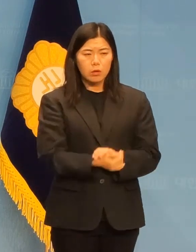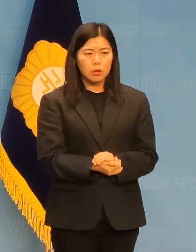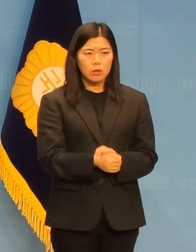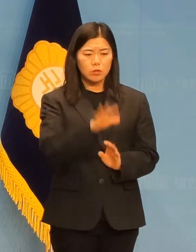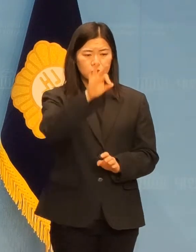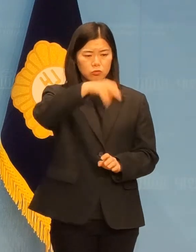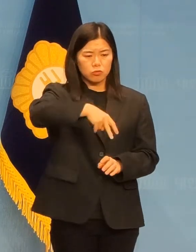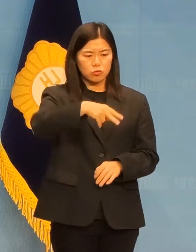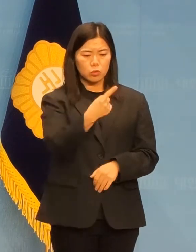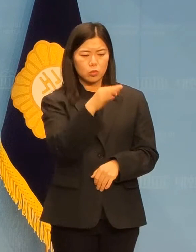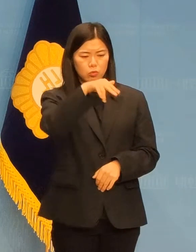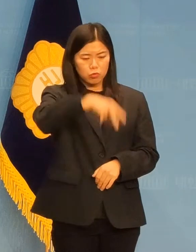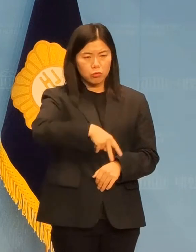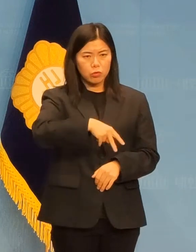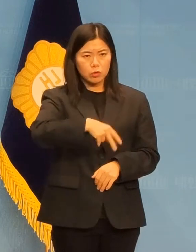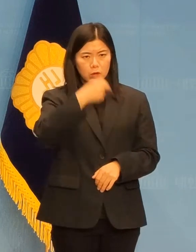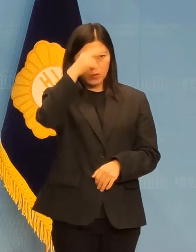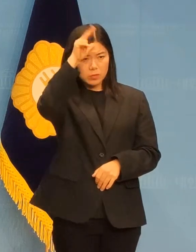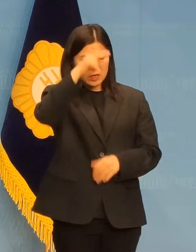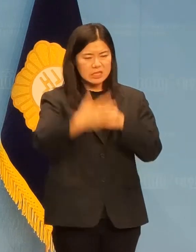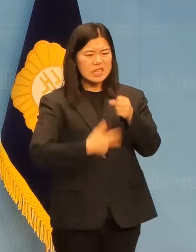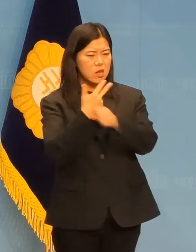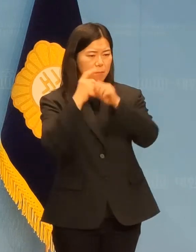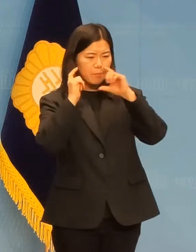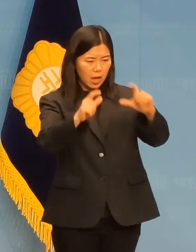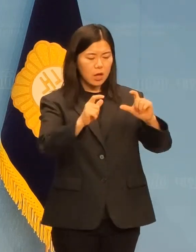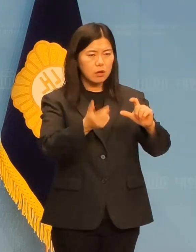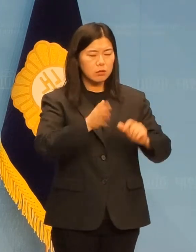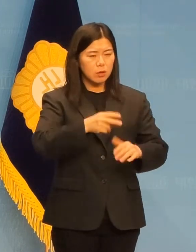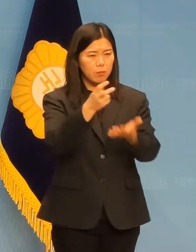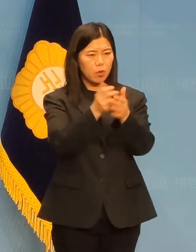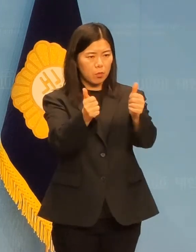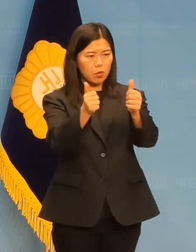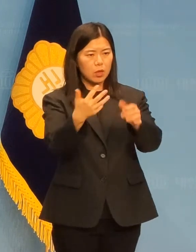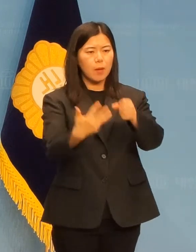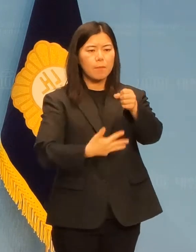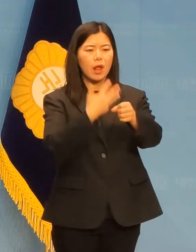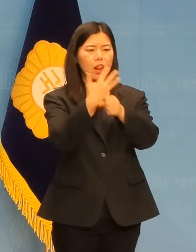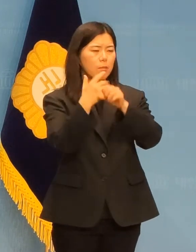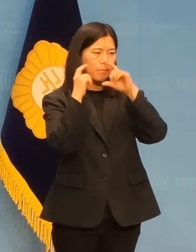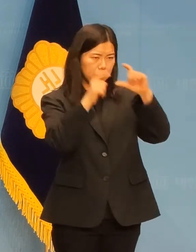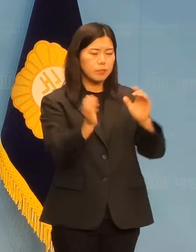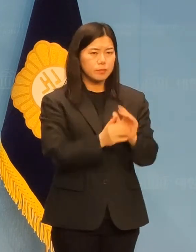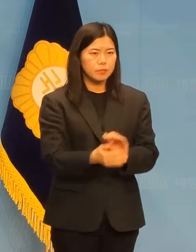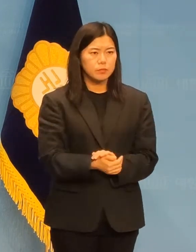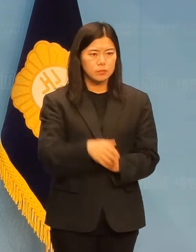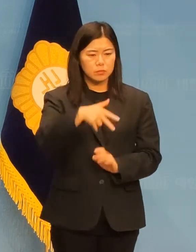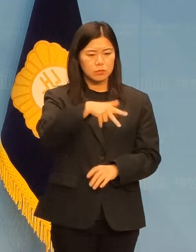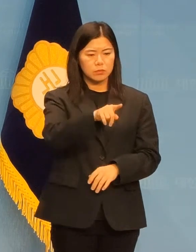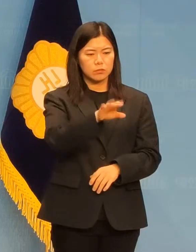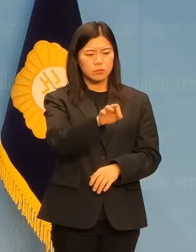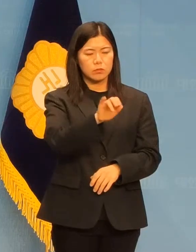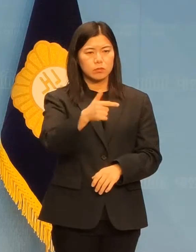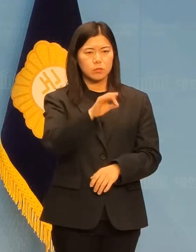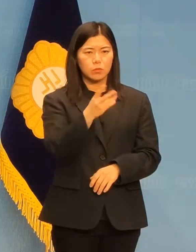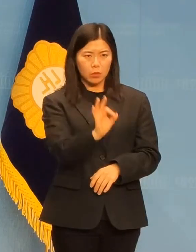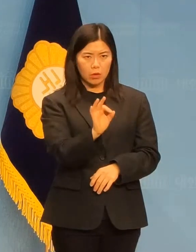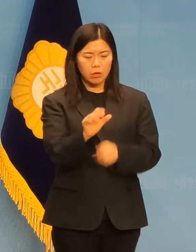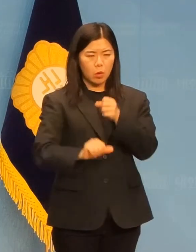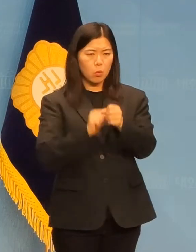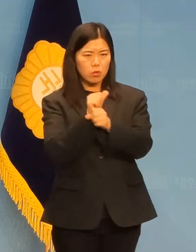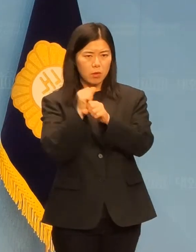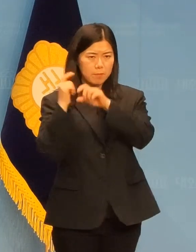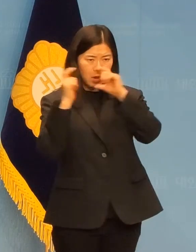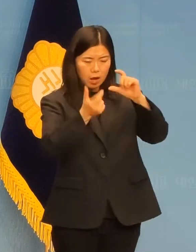유동규 검찰이 7년 구형했는데 법원에서 8년 선고했습니다. 정민용 검찰이 5년